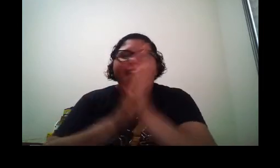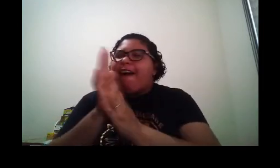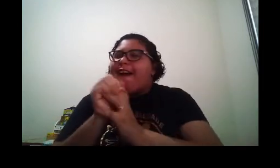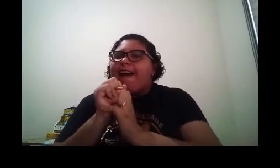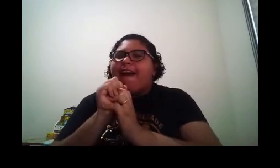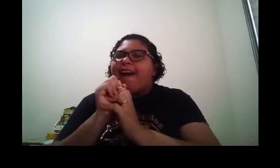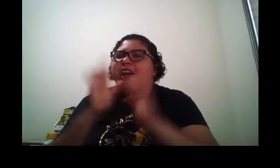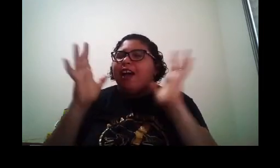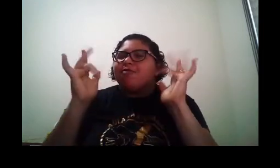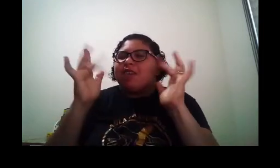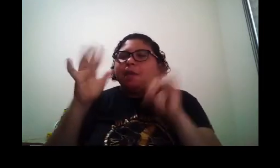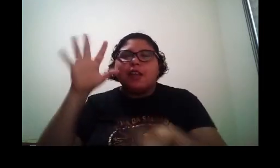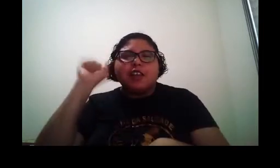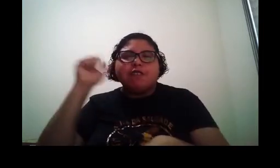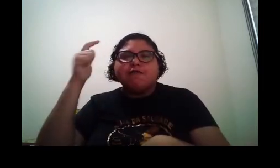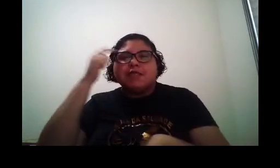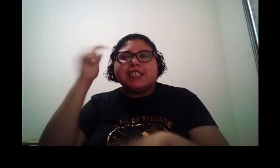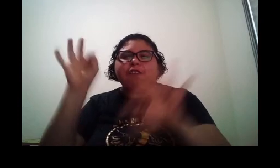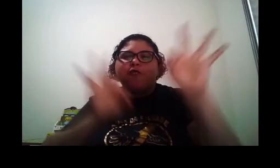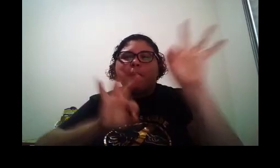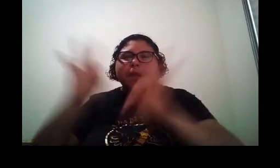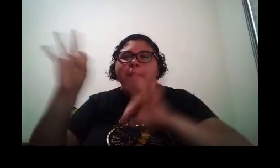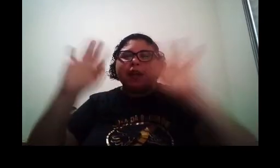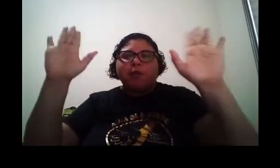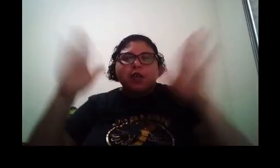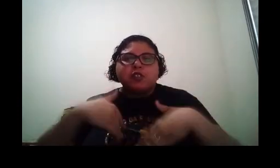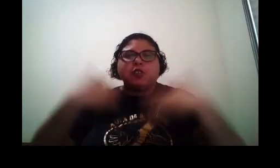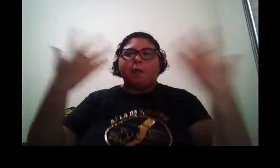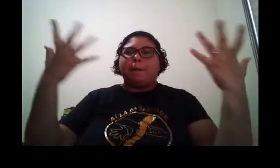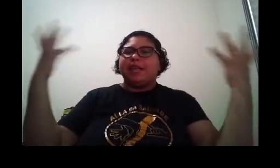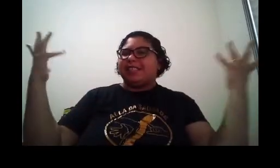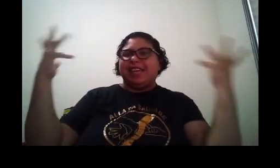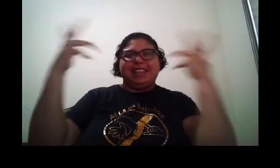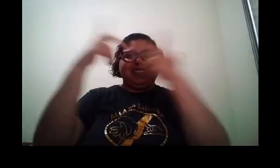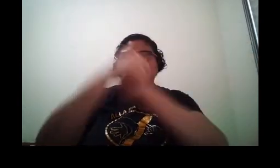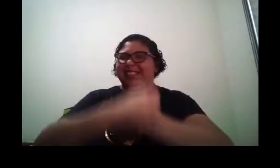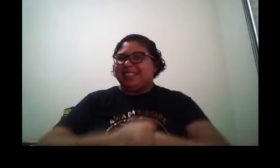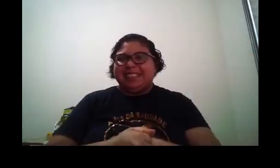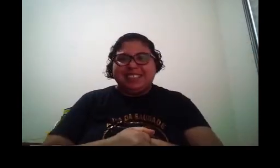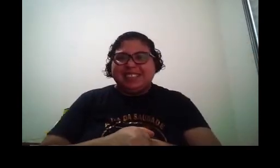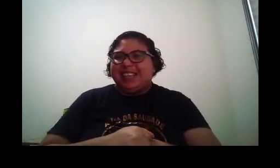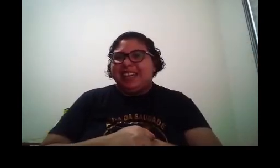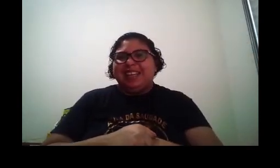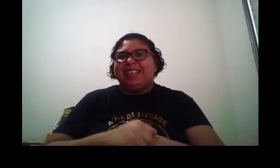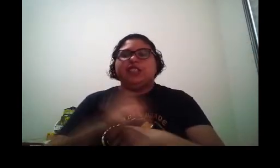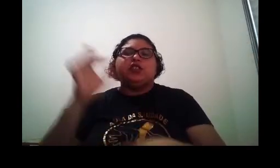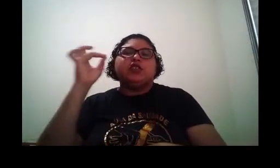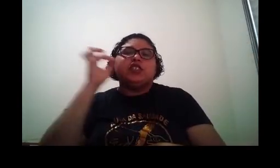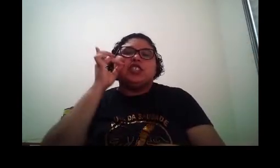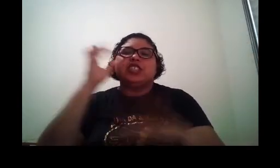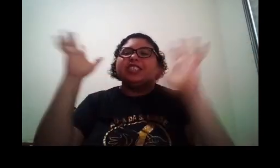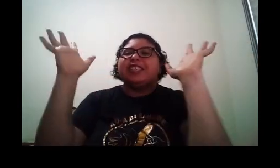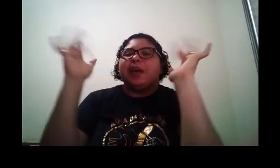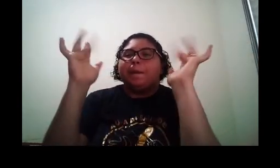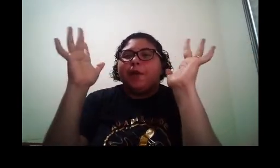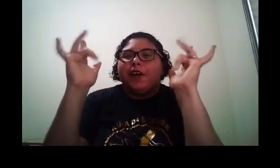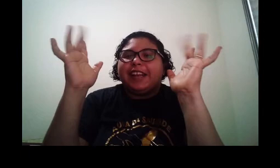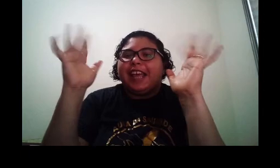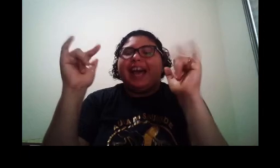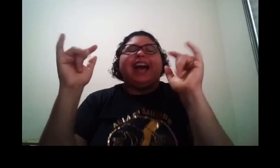preparou toda uma surpresa romântica pro Dia dos Namorados, e eles assim, né, estão muito empolgados